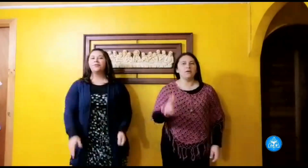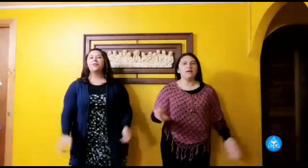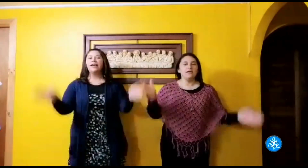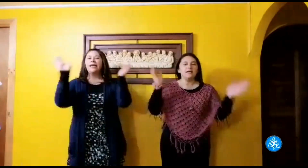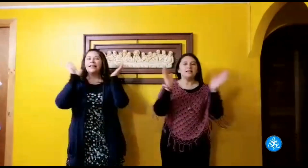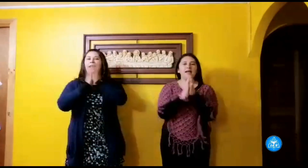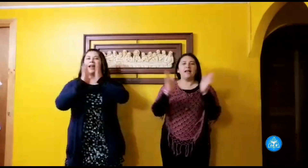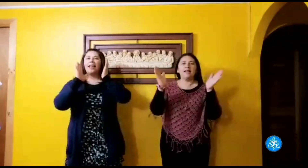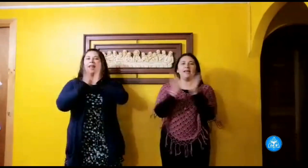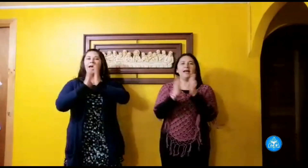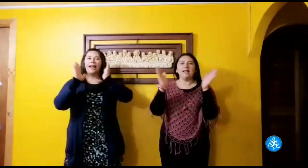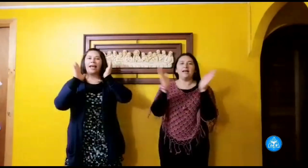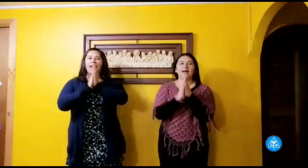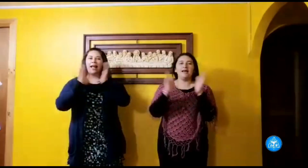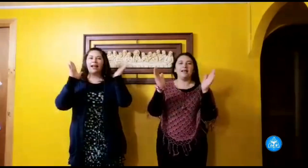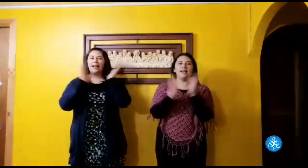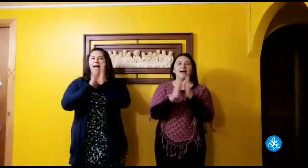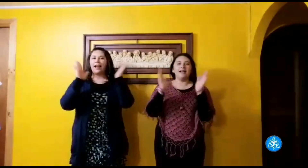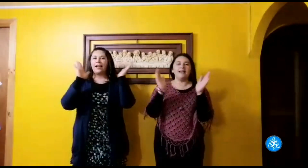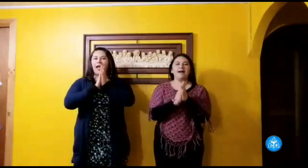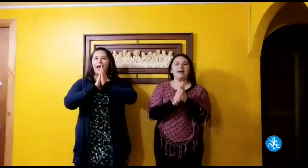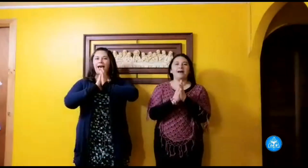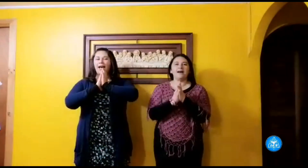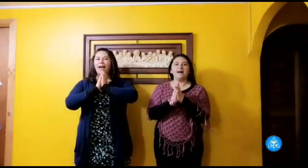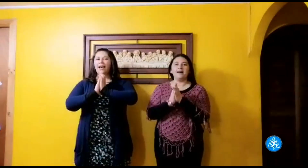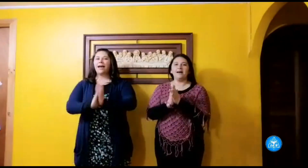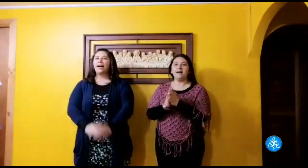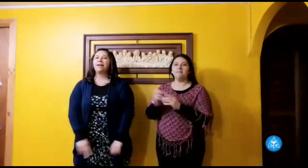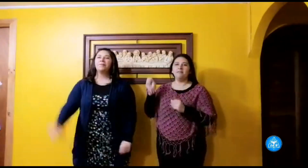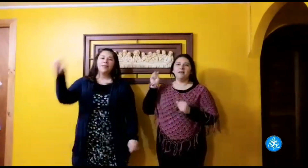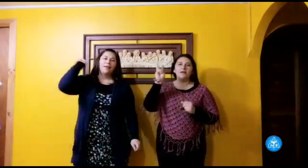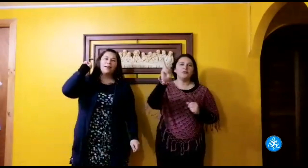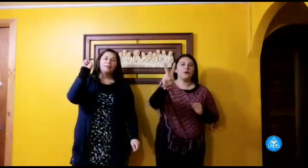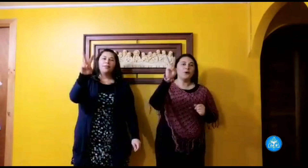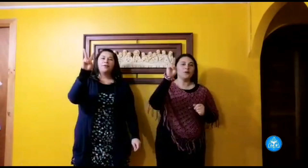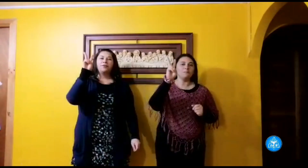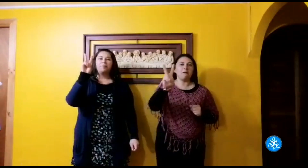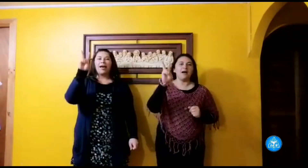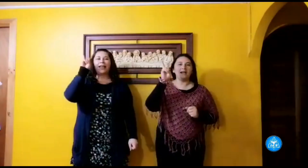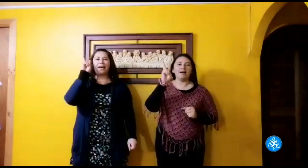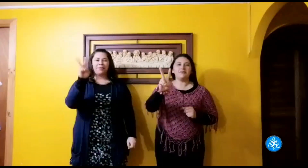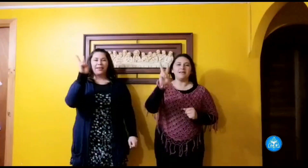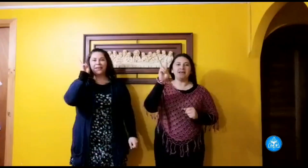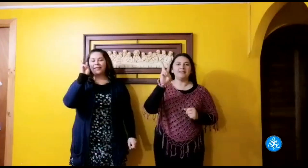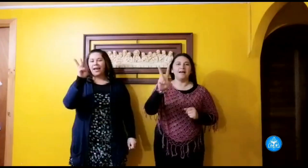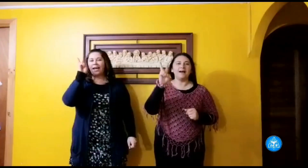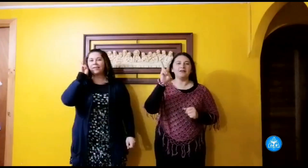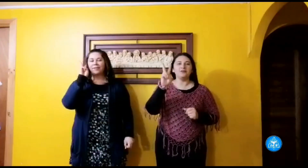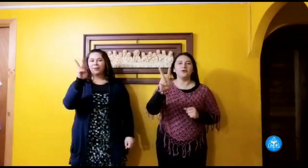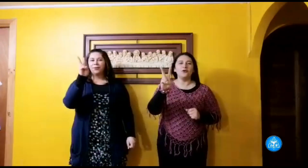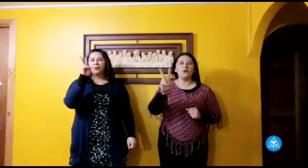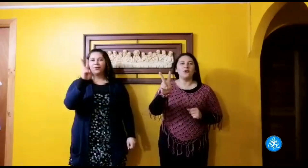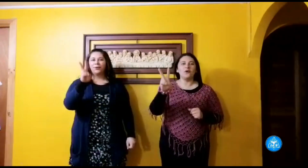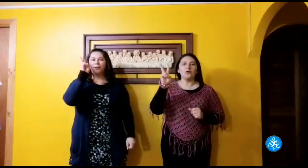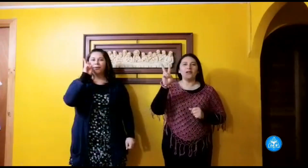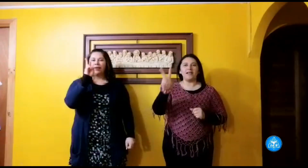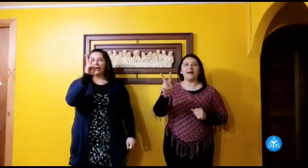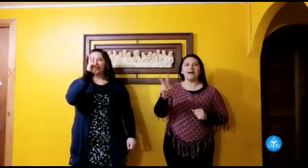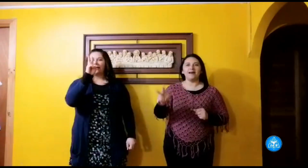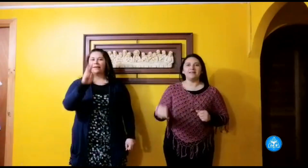amor. Tra la la la la la la. Dos palabritas